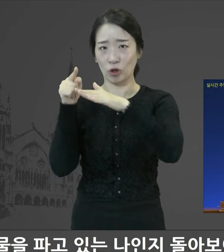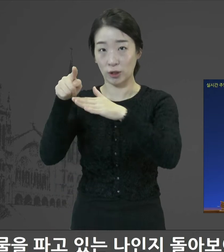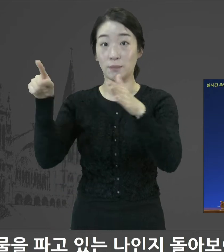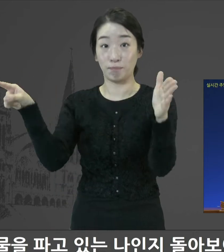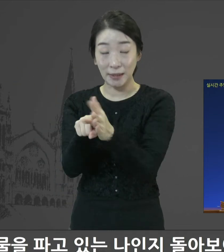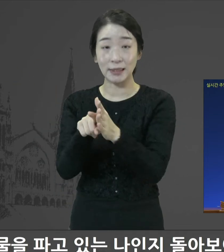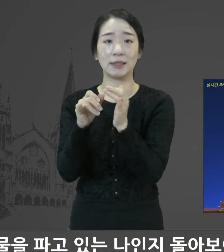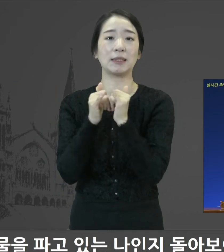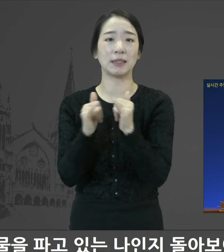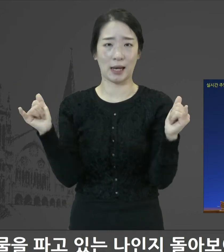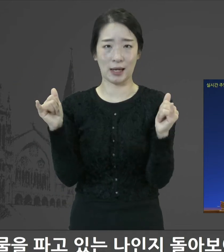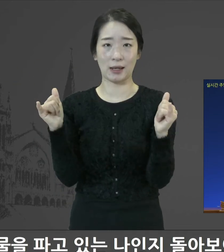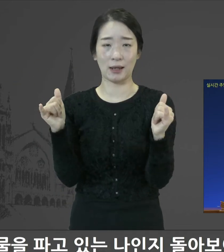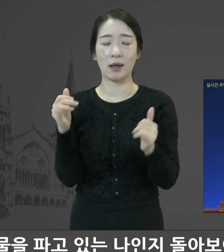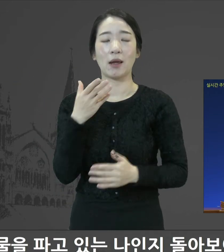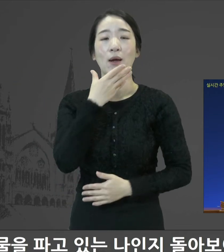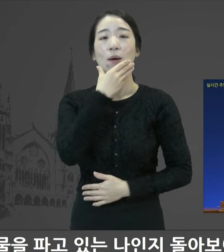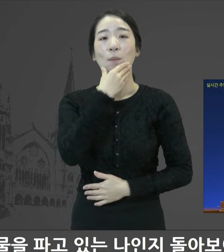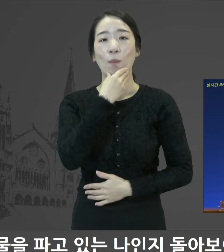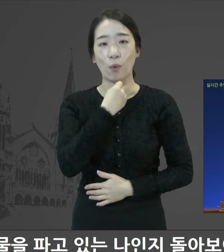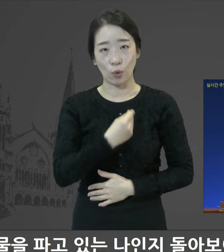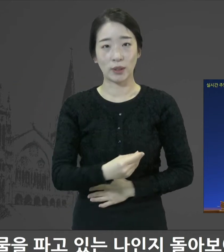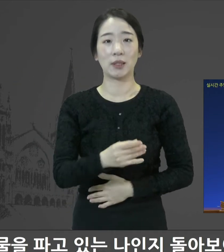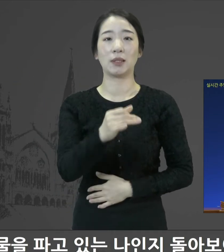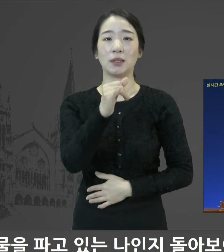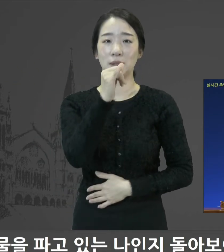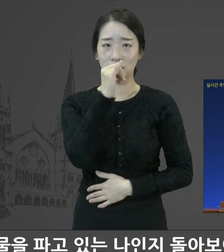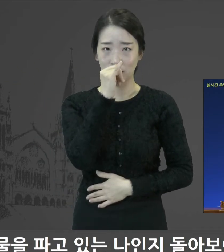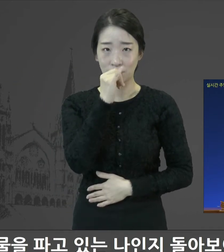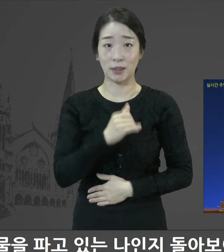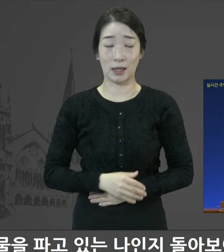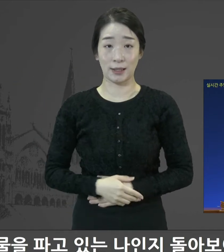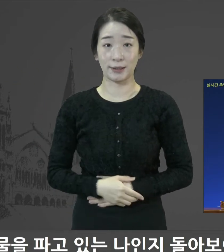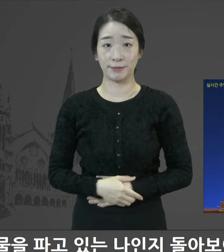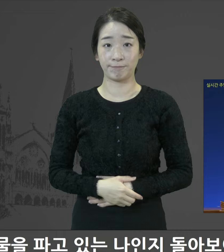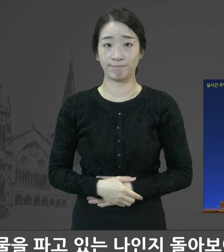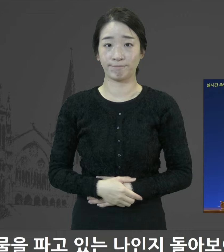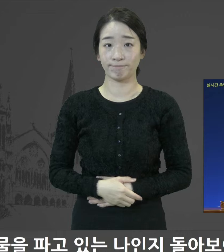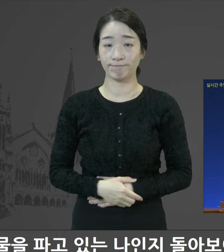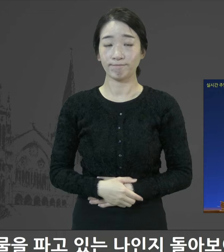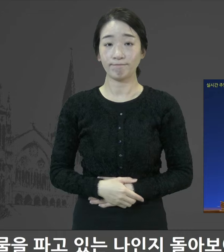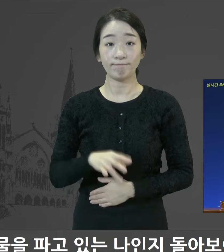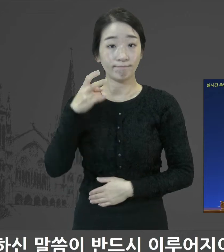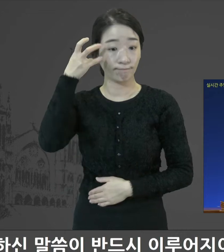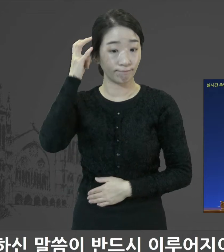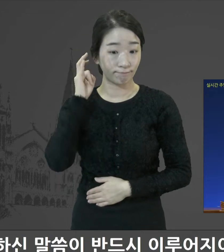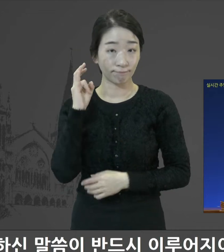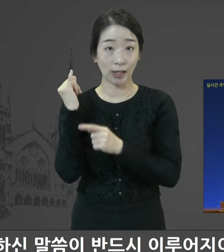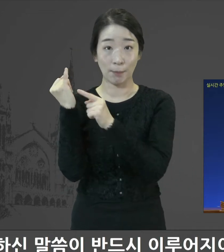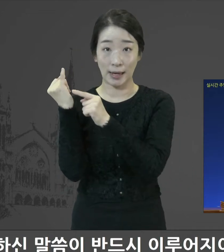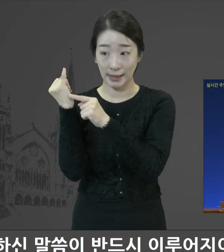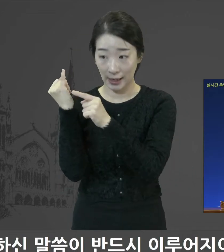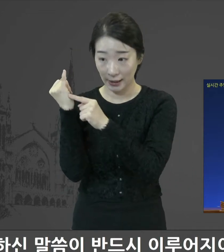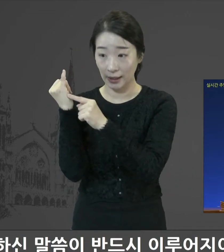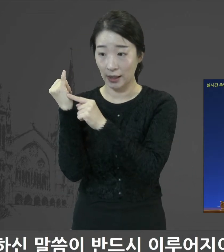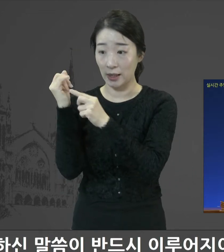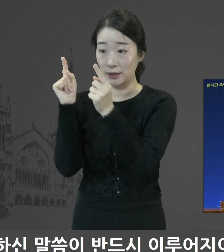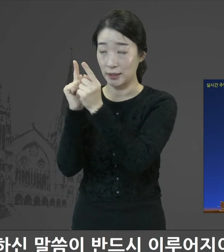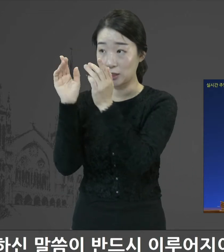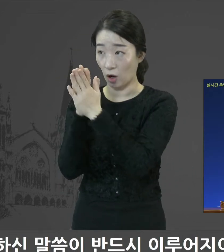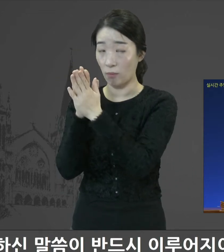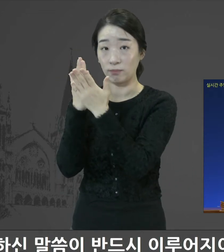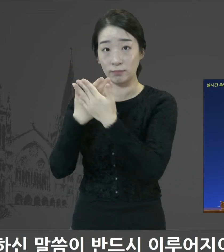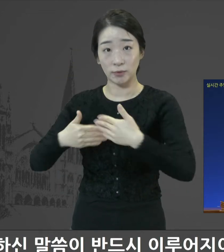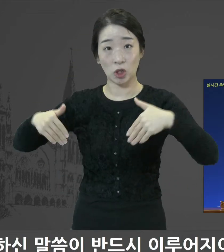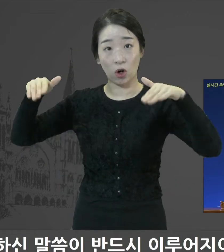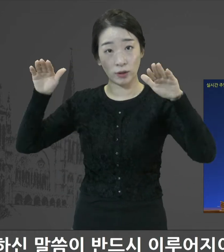자에게 복이 있도다. 이 말씀을 사실은 이제 마리아에게 직접 천사가 한 이야기의